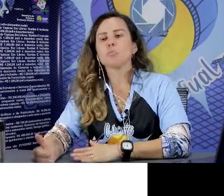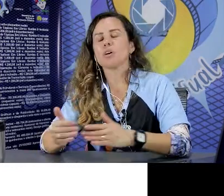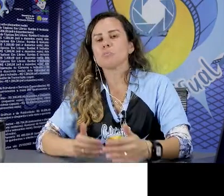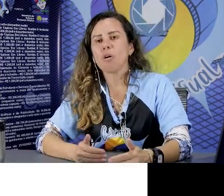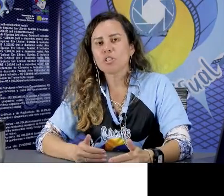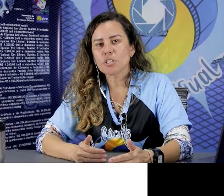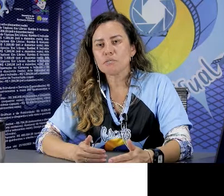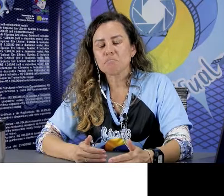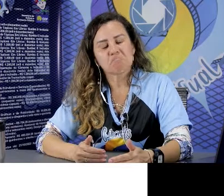Estímulo-resposta.